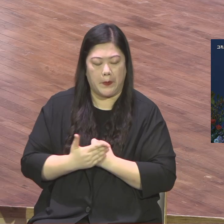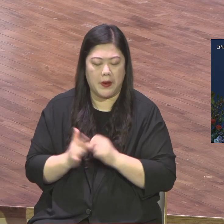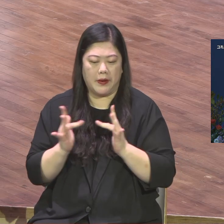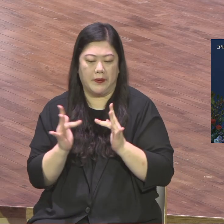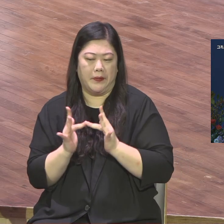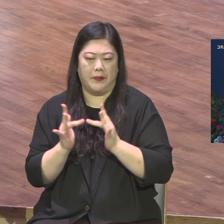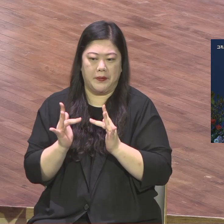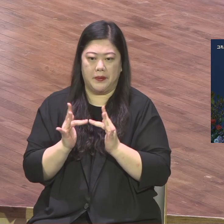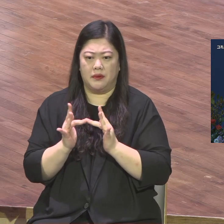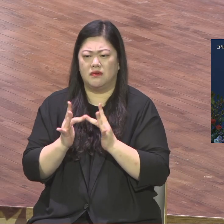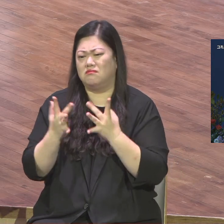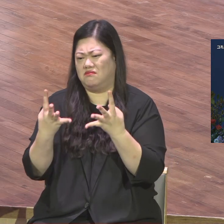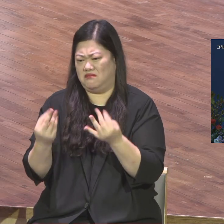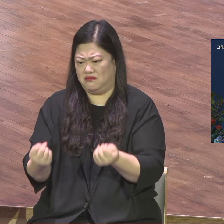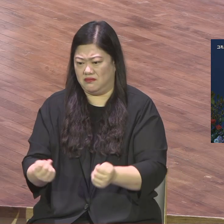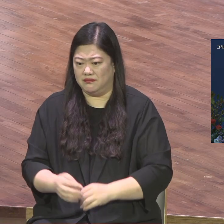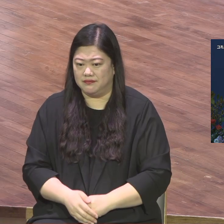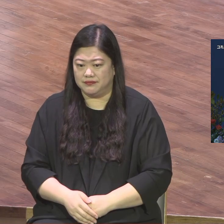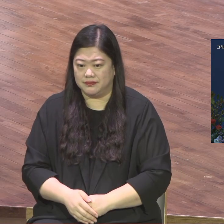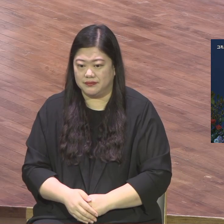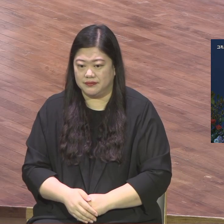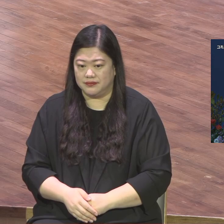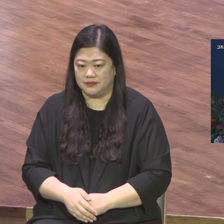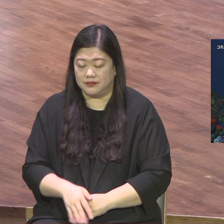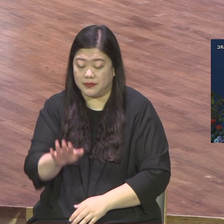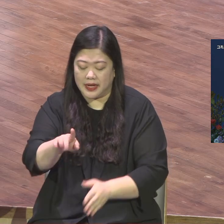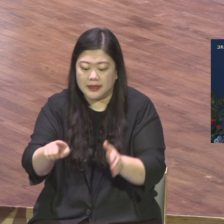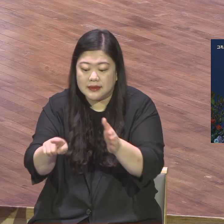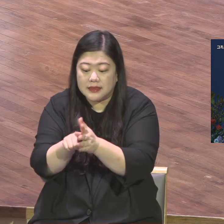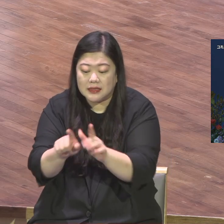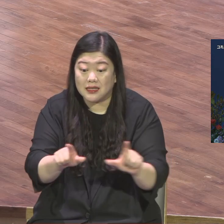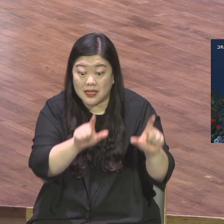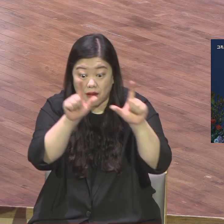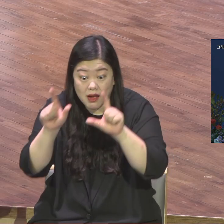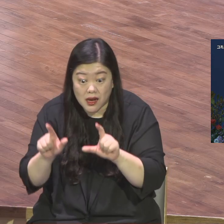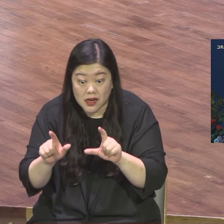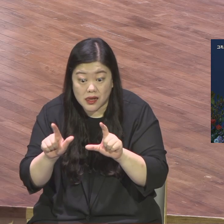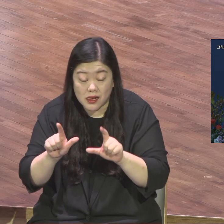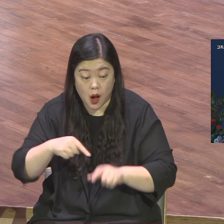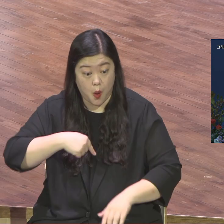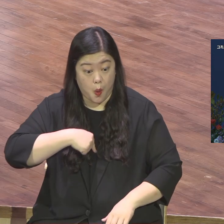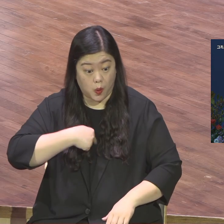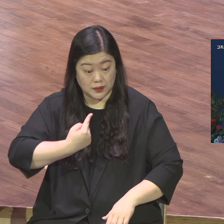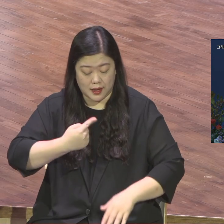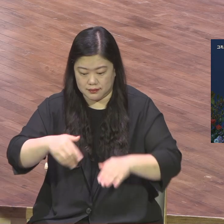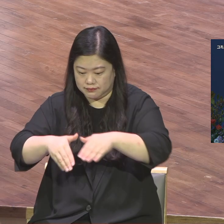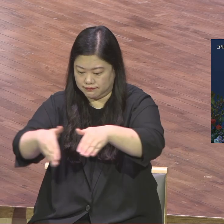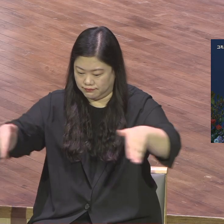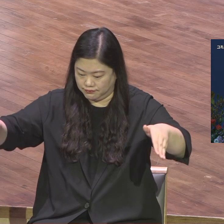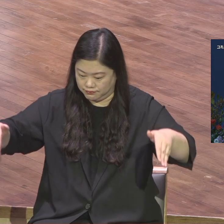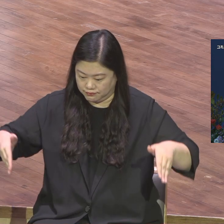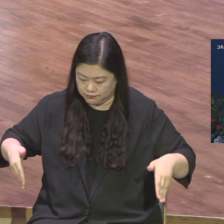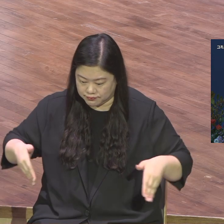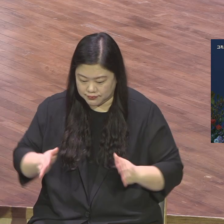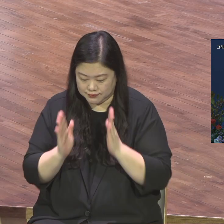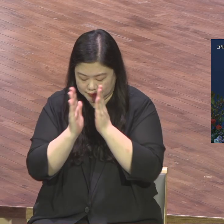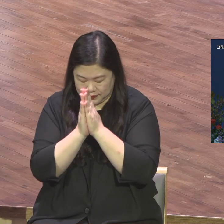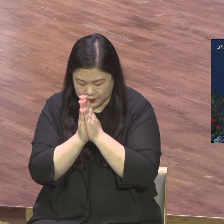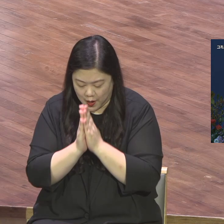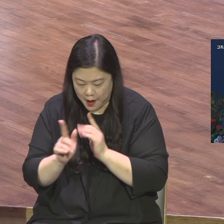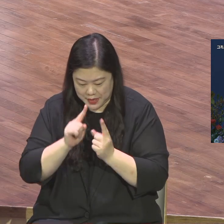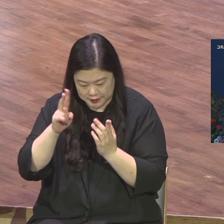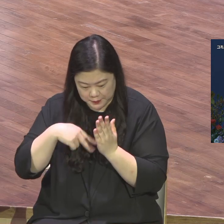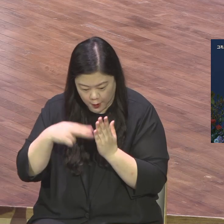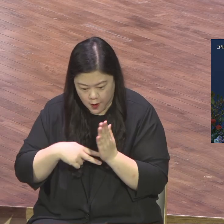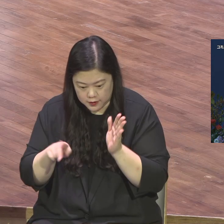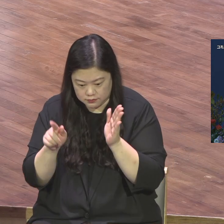신앙생활은요, 혼자 하는 게 아니에요. 신앙생활 홀로 하는 게 아닙니다. 절간 아닙니다. 예수님이